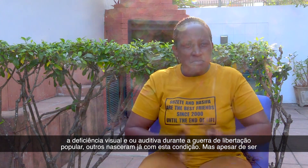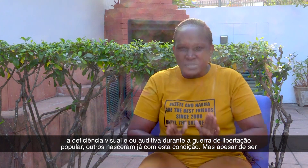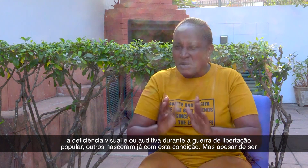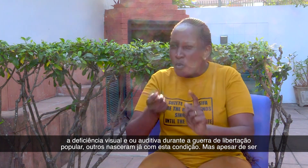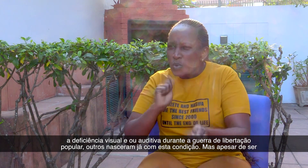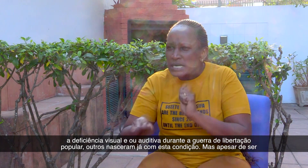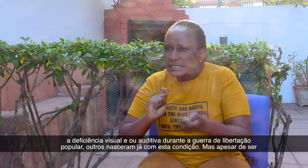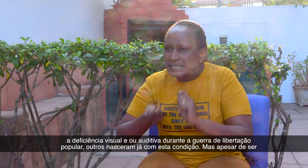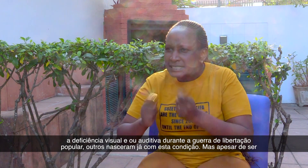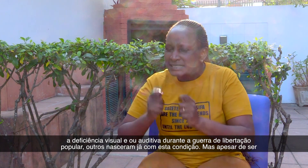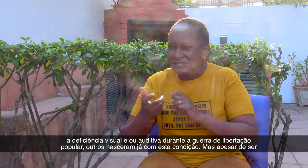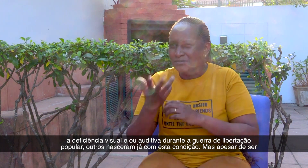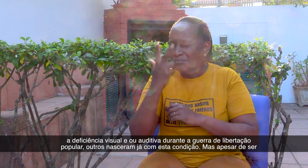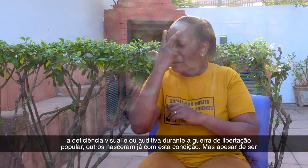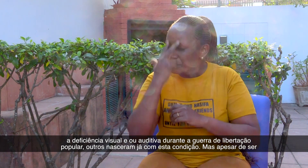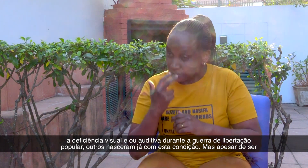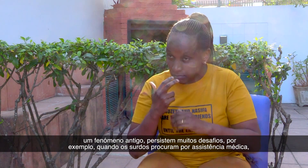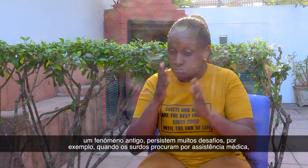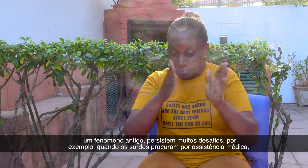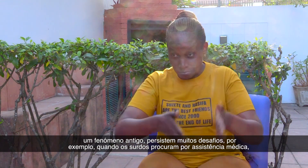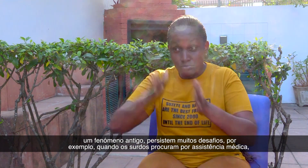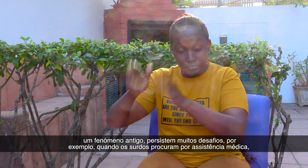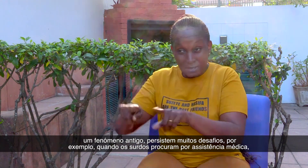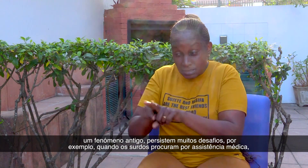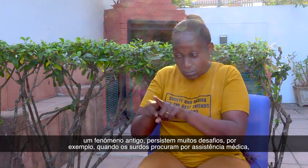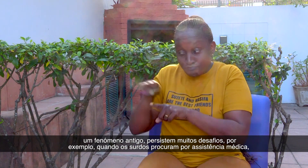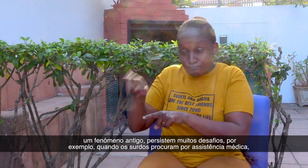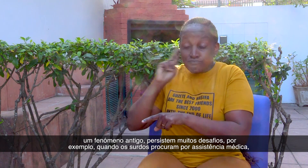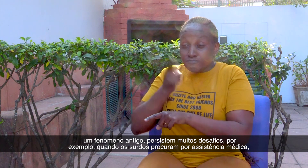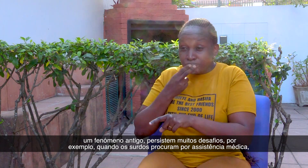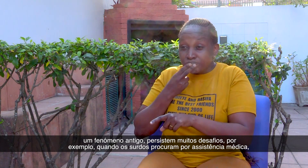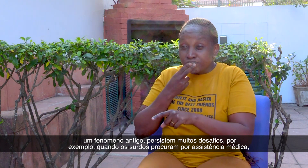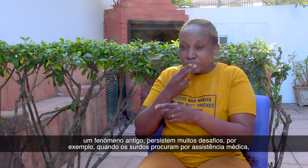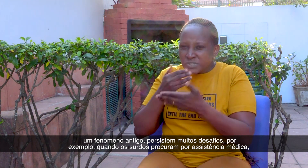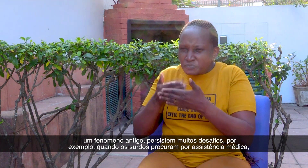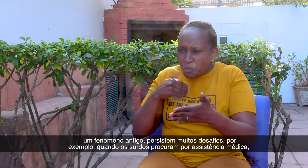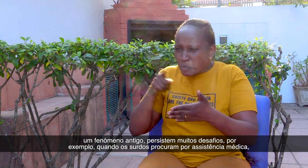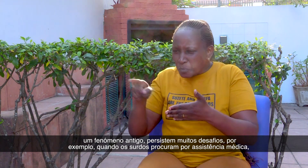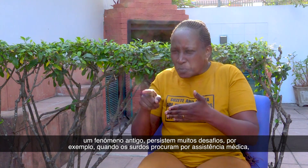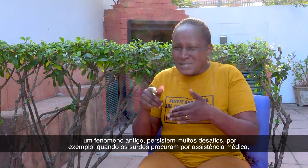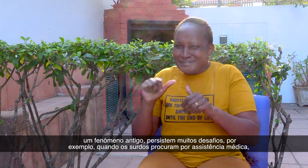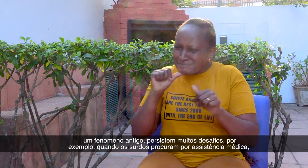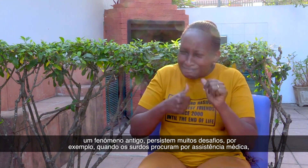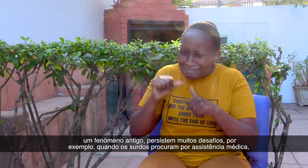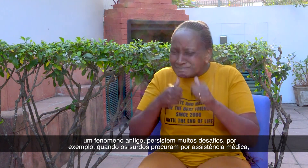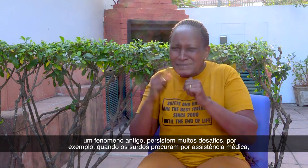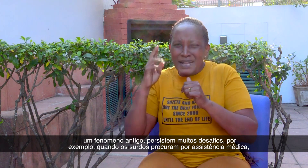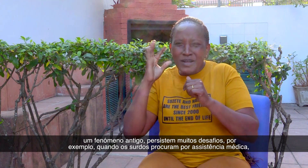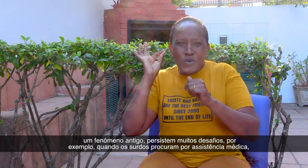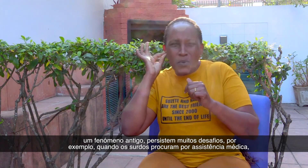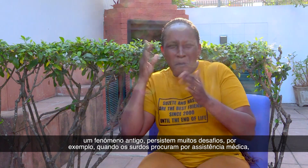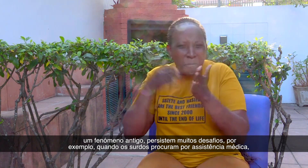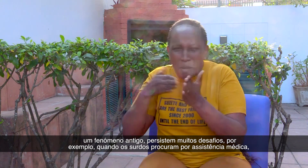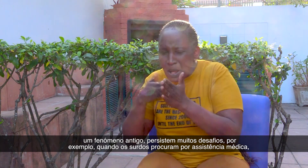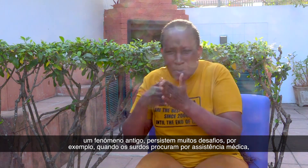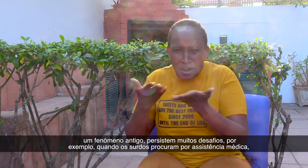já com esta condição. Mas apesar de ser um fenômeno antigo, persistem muitos desafios. Por exemplo, quando